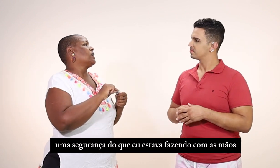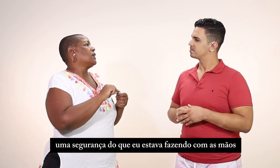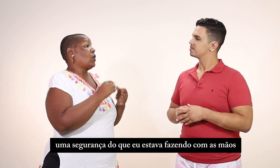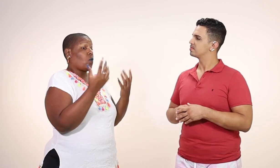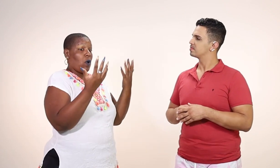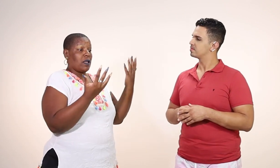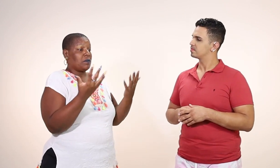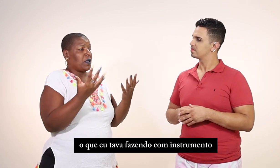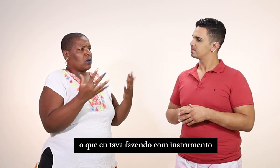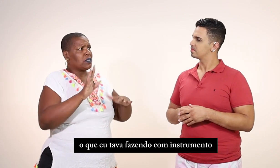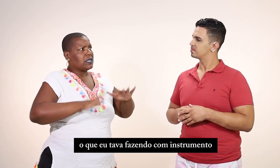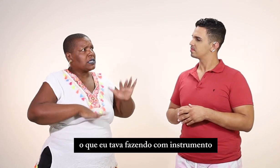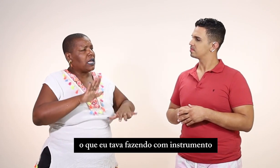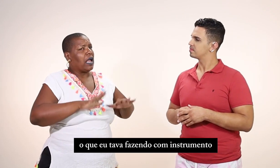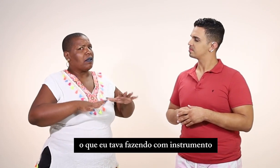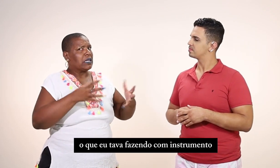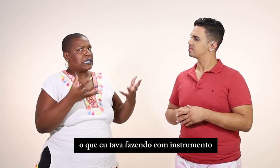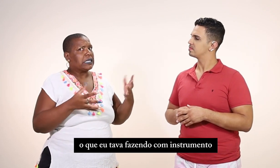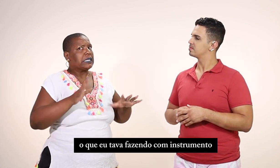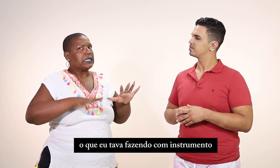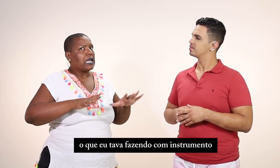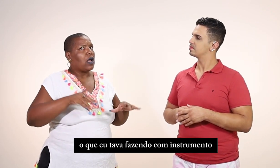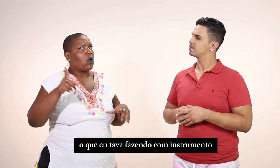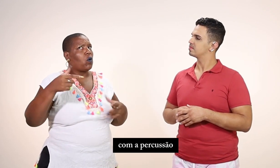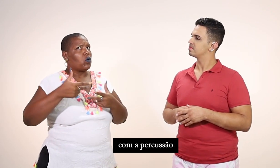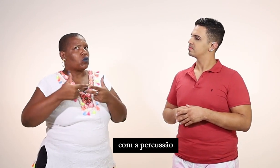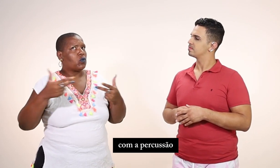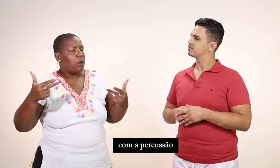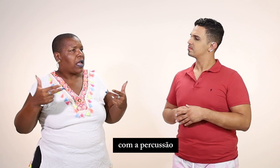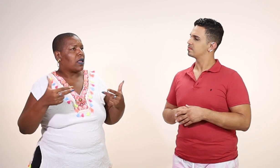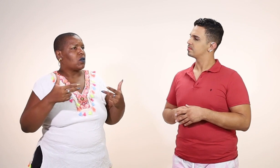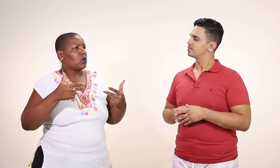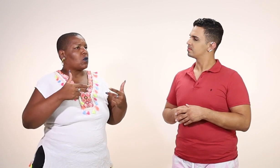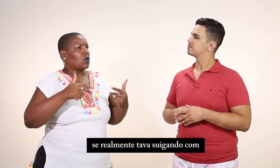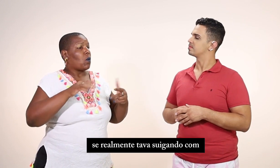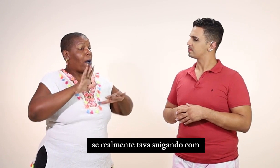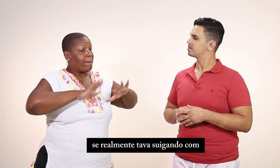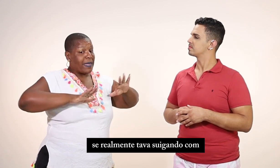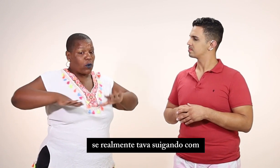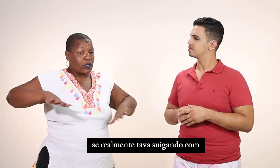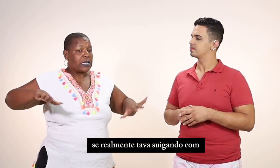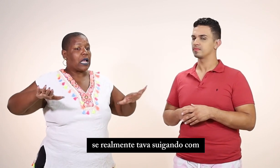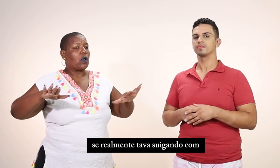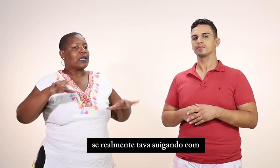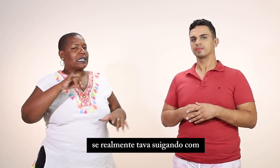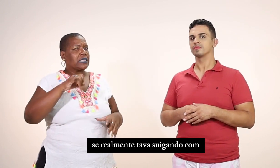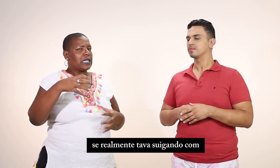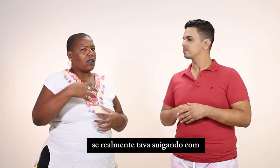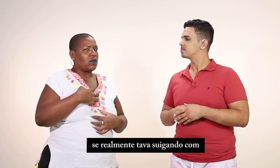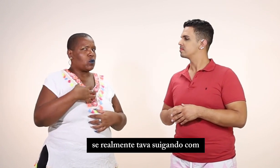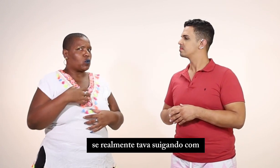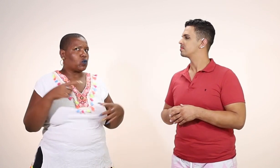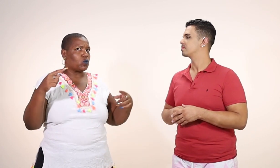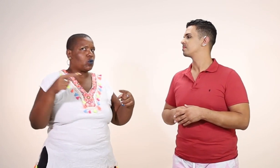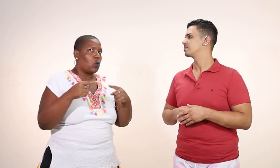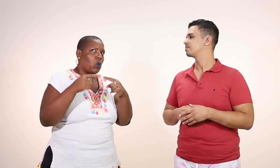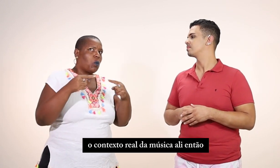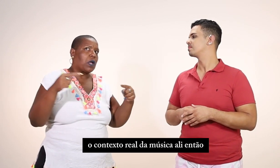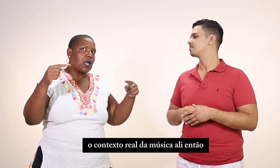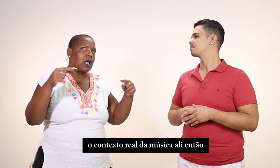mãos, o que eu estava fazendo com o instrumento, com a percussão, se realmente estava swingando com o